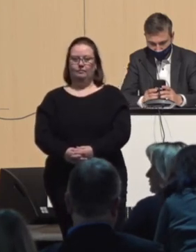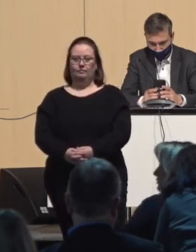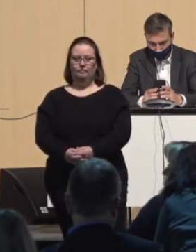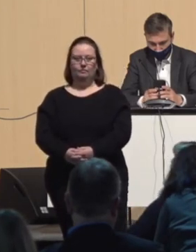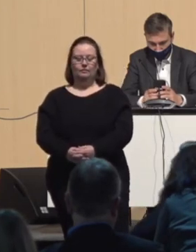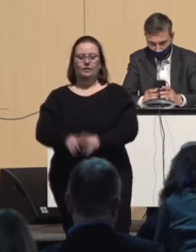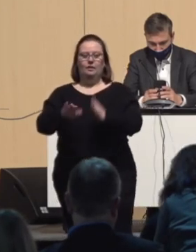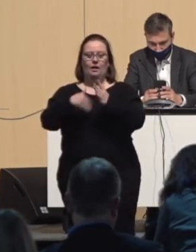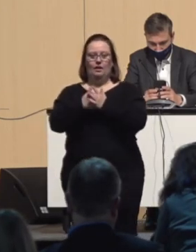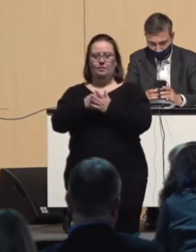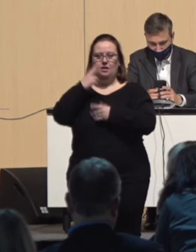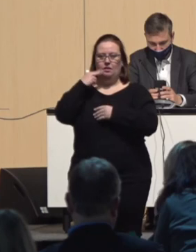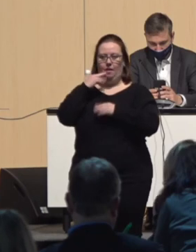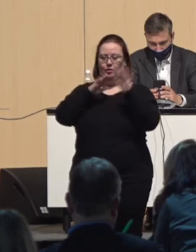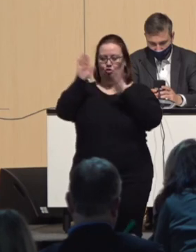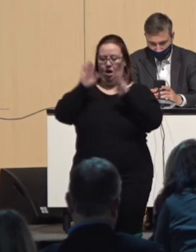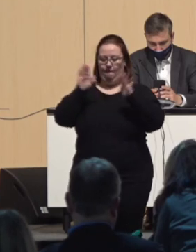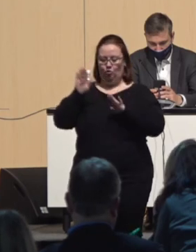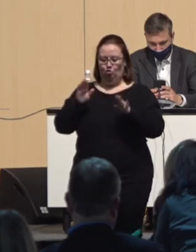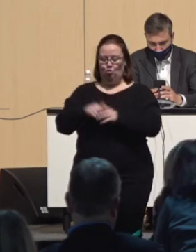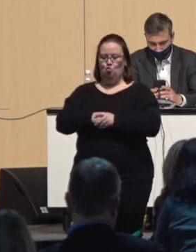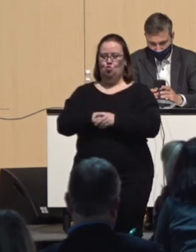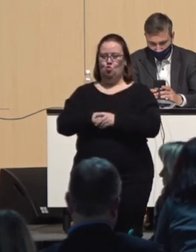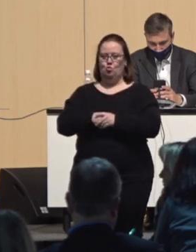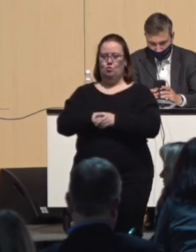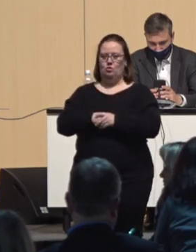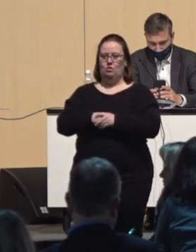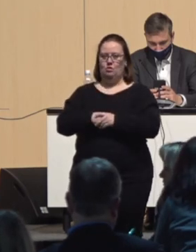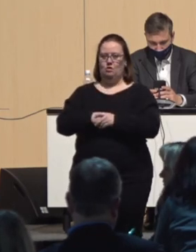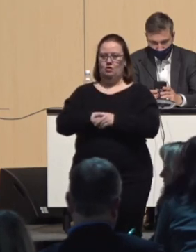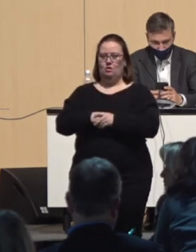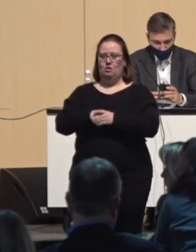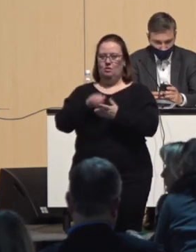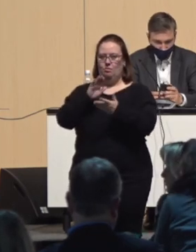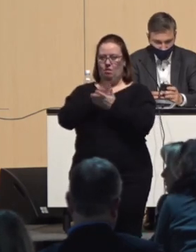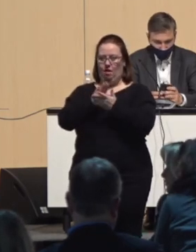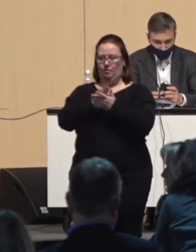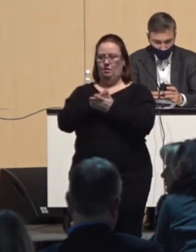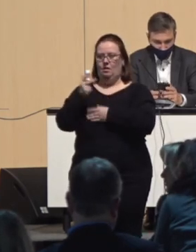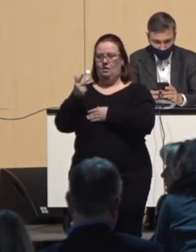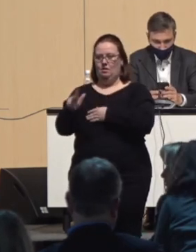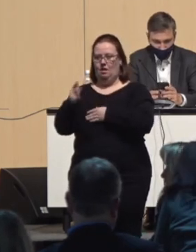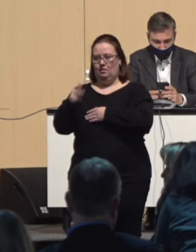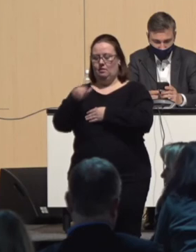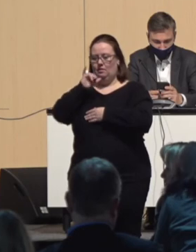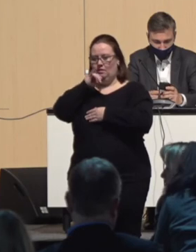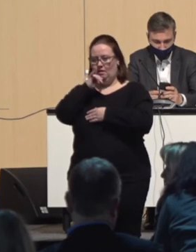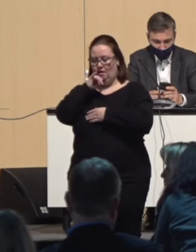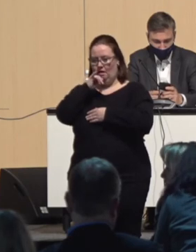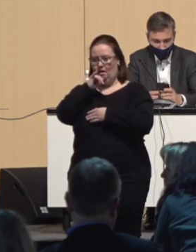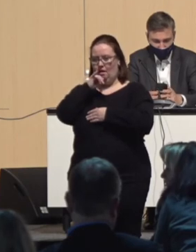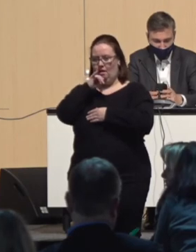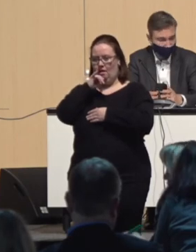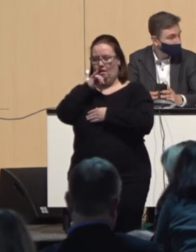Das Ergebnis der namentlichen Abstimmung bleibt dabei, dass es 33 Ja-Stimmen